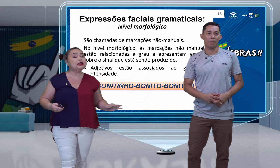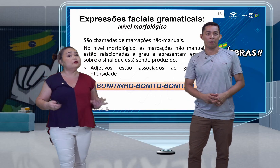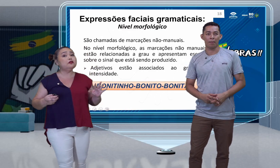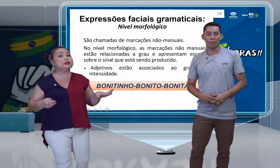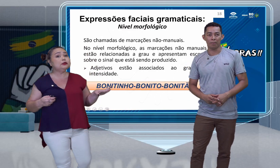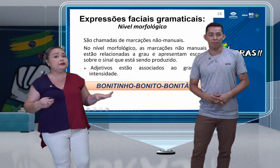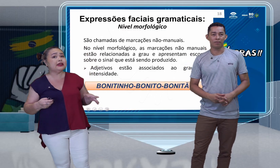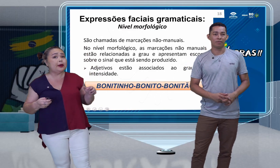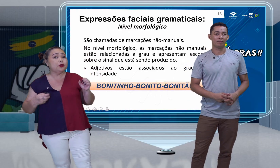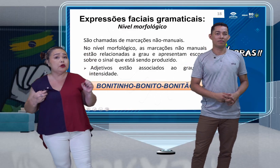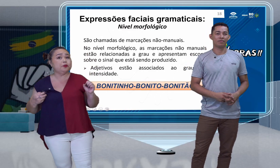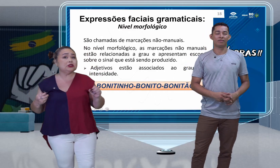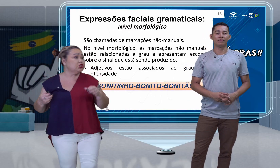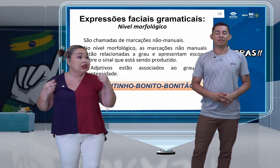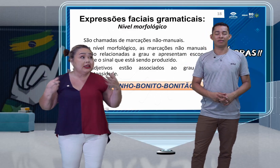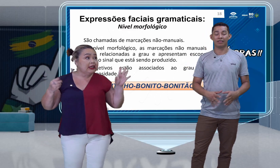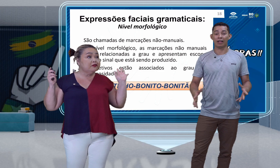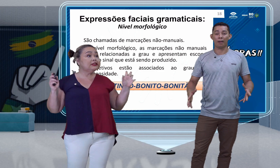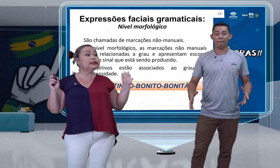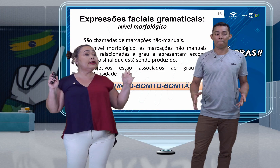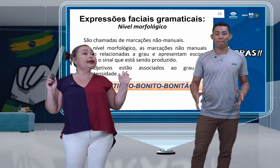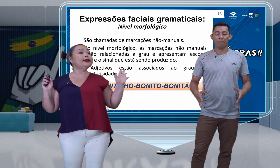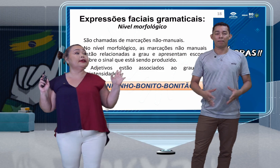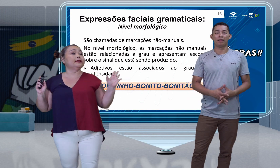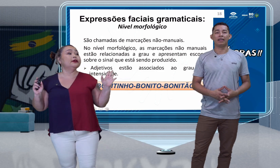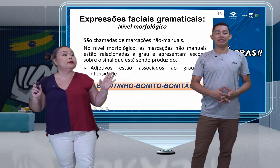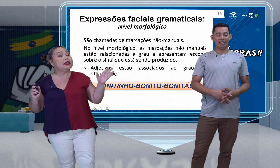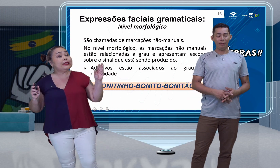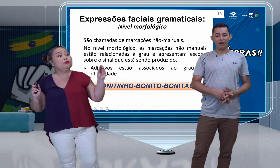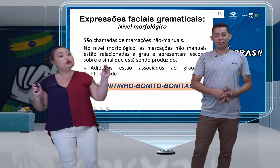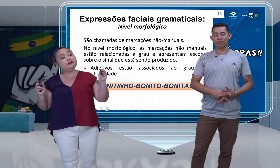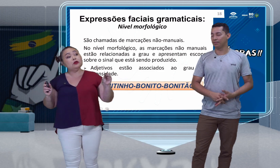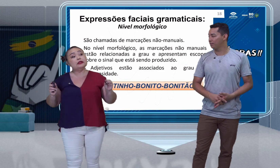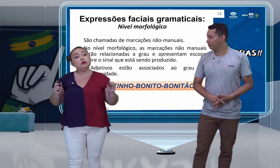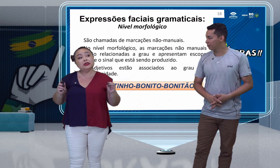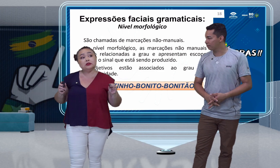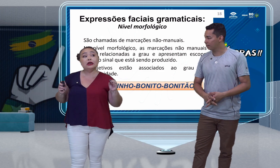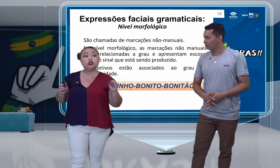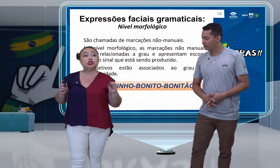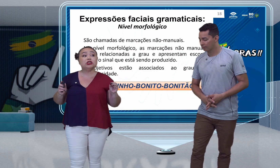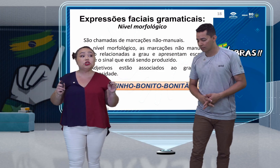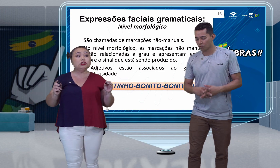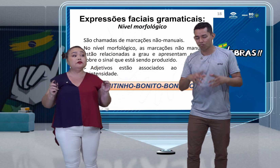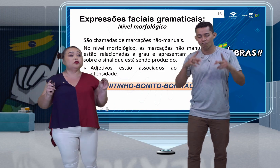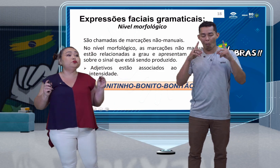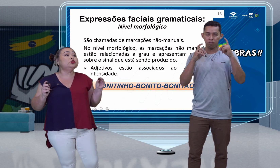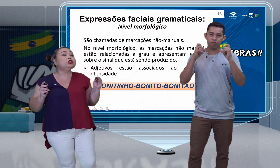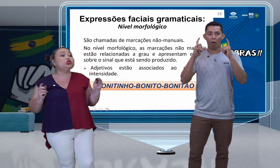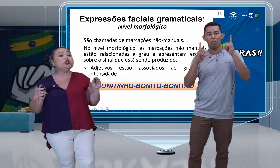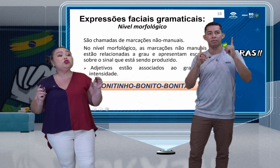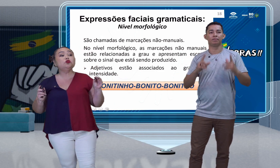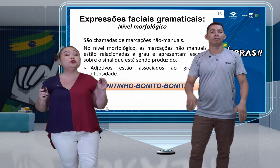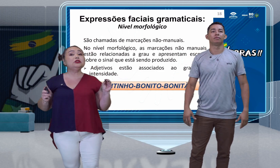eu vou exemplificar, porque o importante ler, vocês leem aí. Exatamente. Mas está muito vinculado com questão adjetivo. Bonitinho, bonito